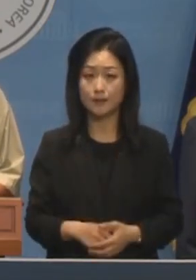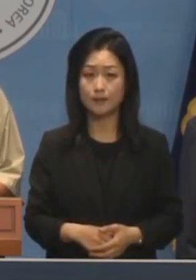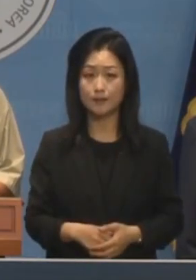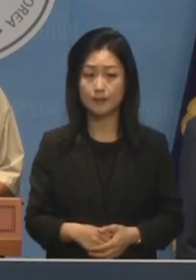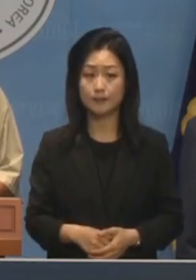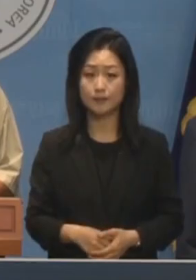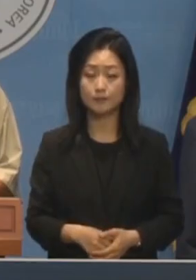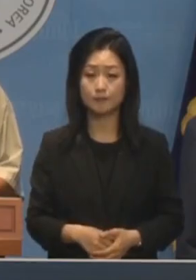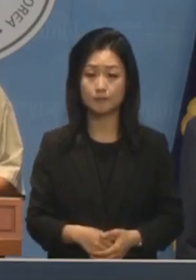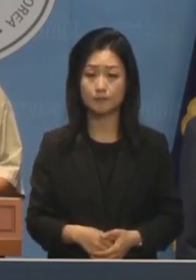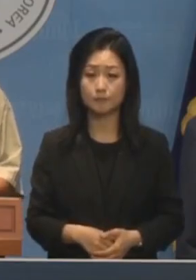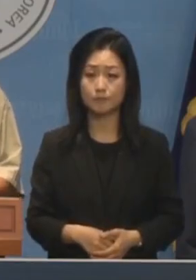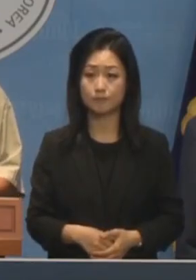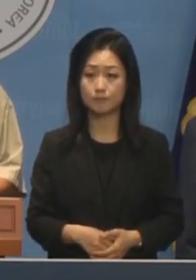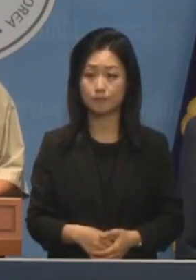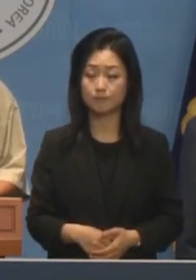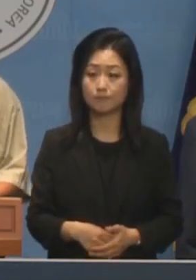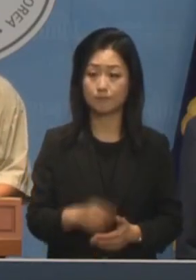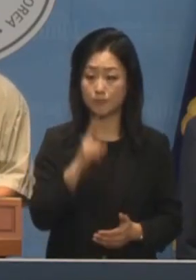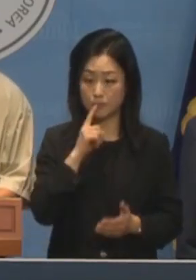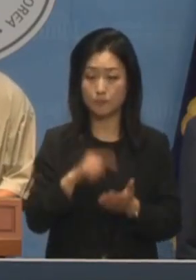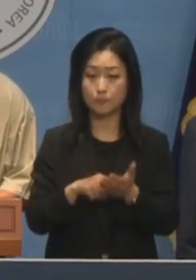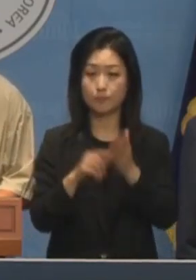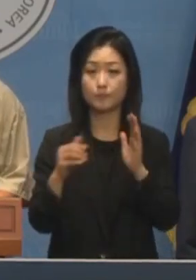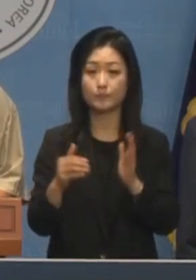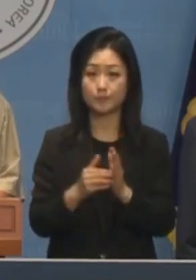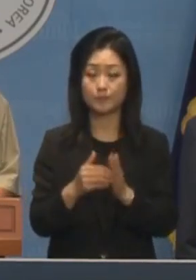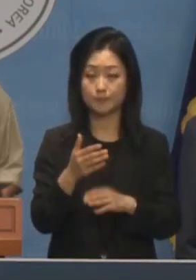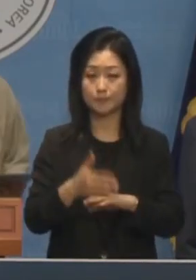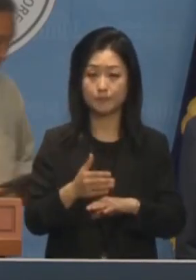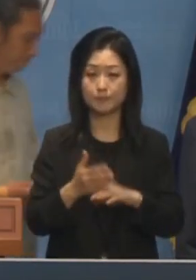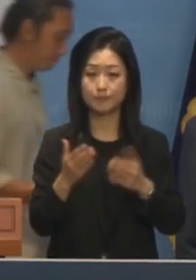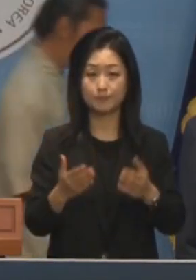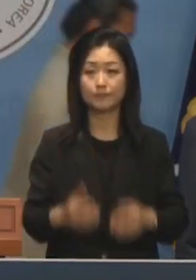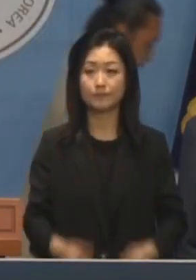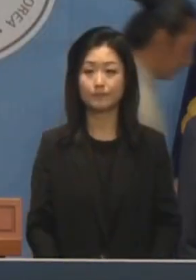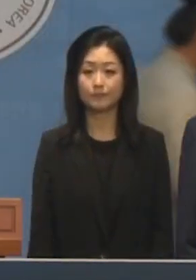있을 것 같습니다. 네, 이상으로 보고를 마치도록 하겠습니다. 감사합니다.